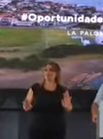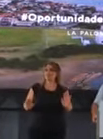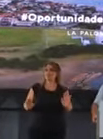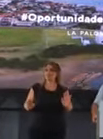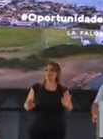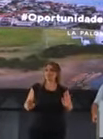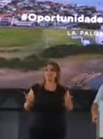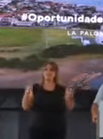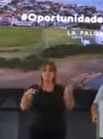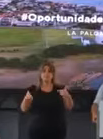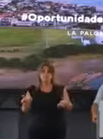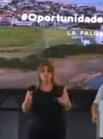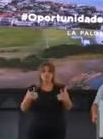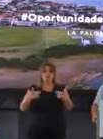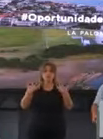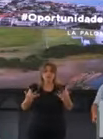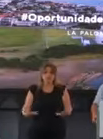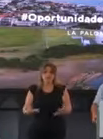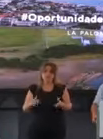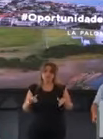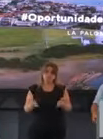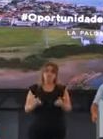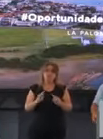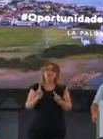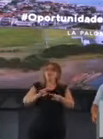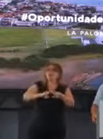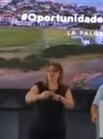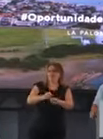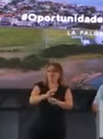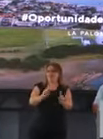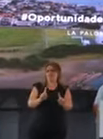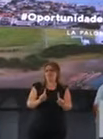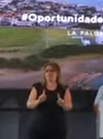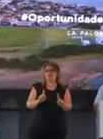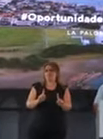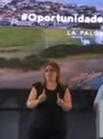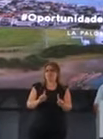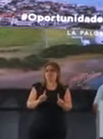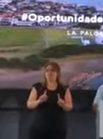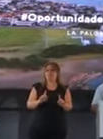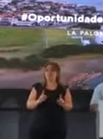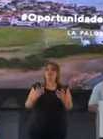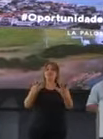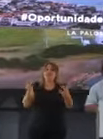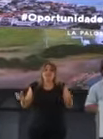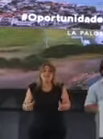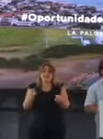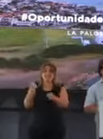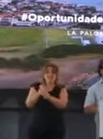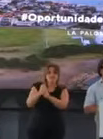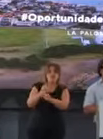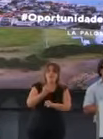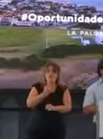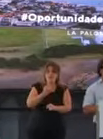Con una condición que yo quiero de aquí apelar y no la voy a repetir. Que la actividad política